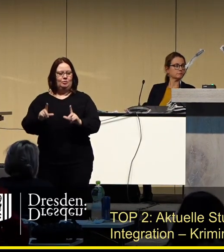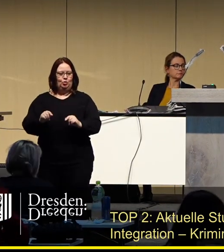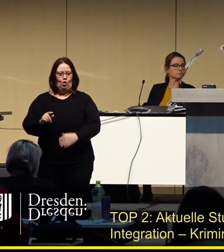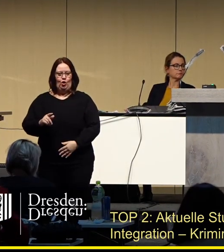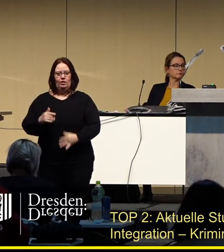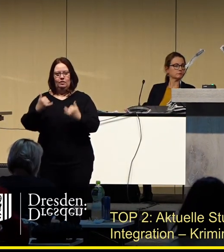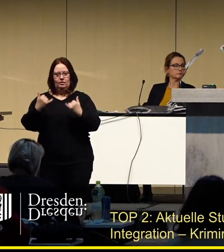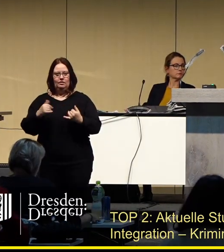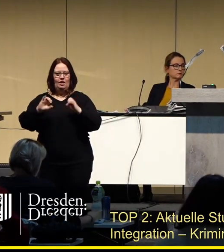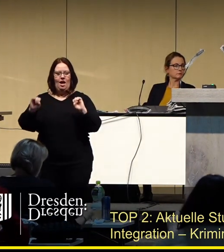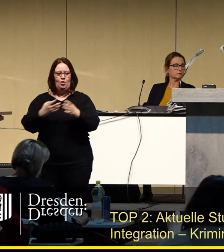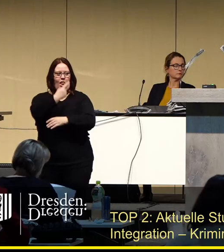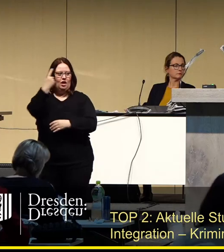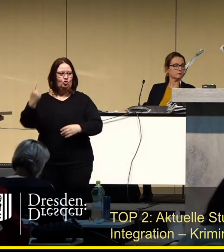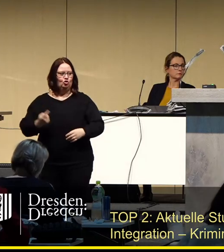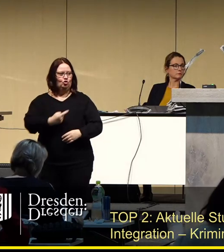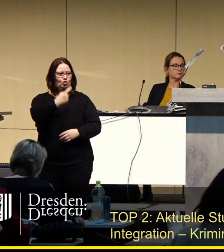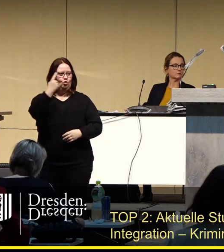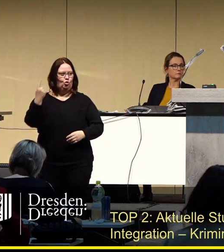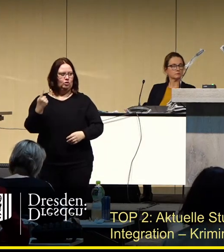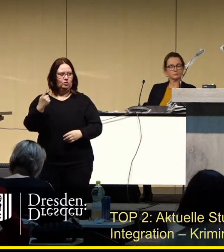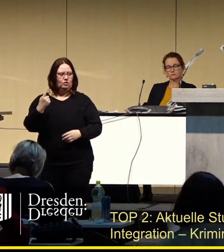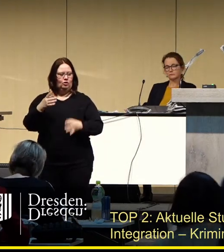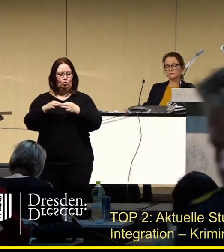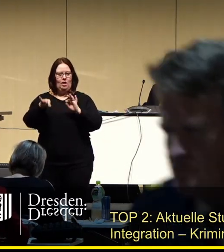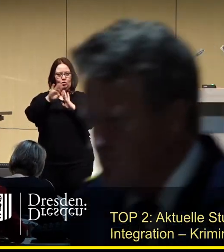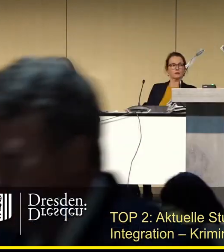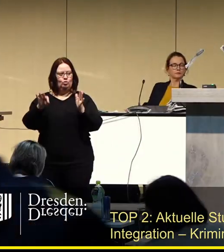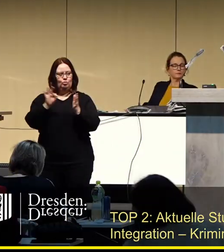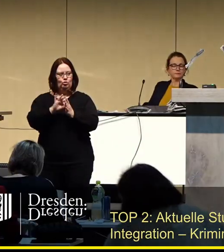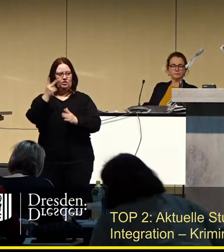die Aktuelle Stunde zum Tagesordnungspunkt 2 beendet.